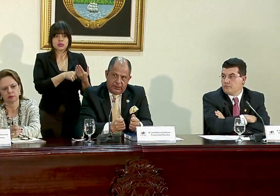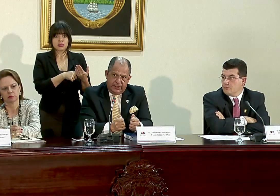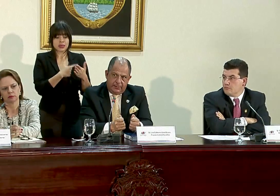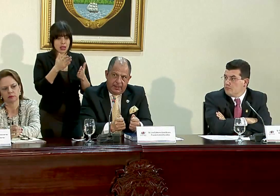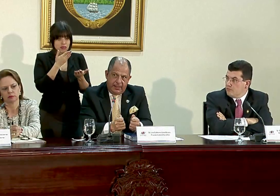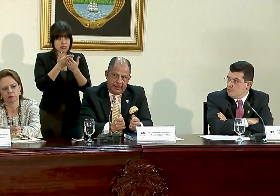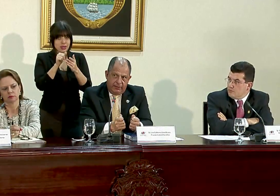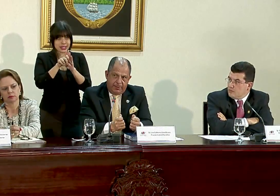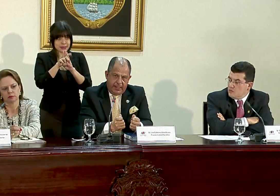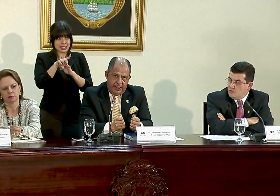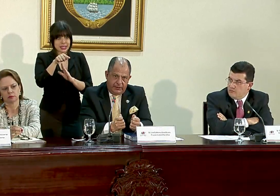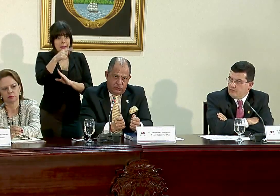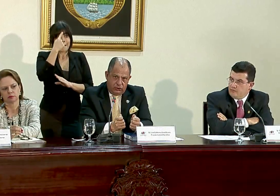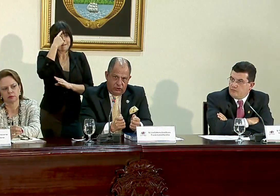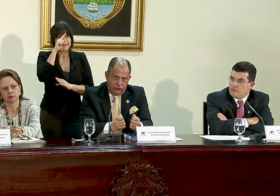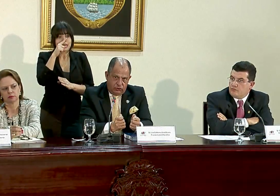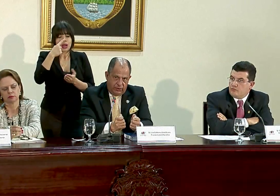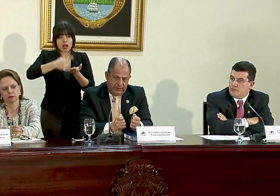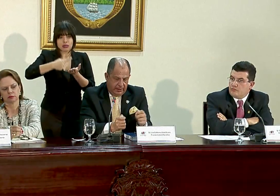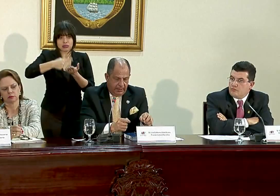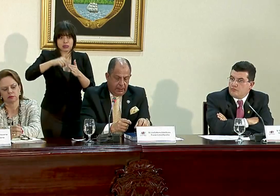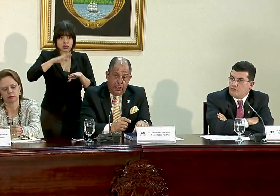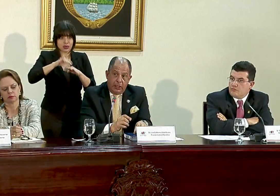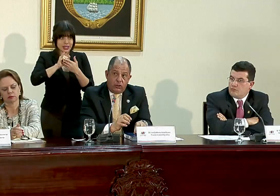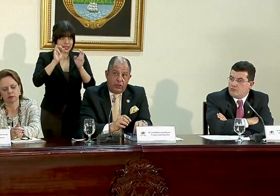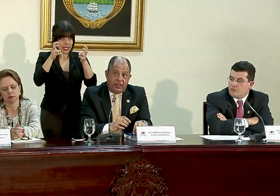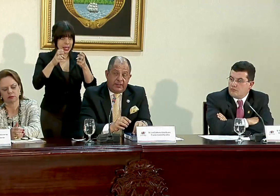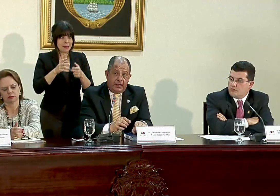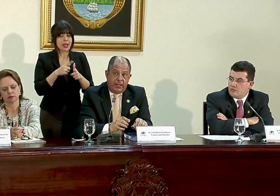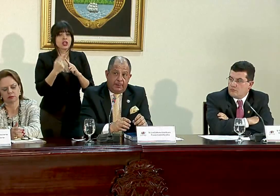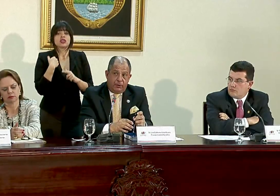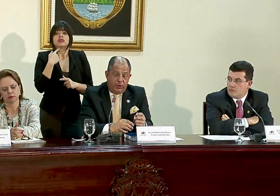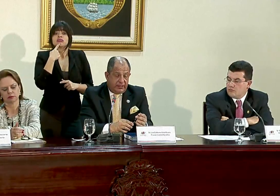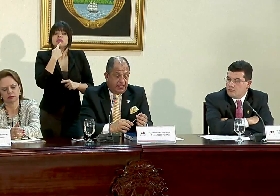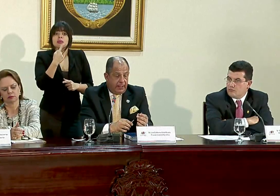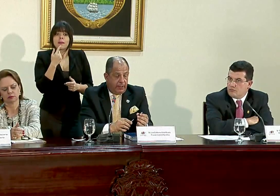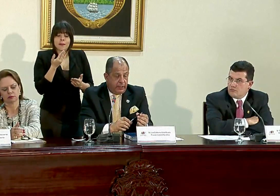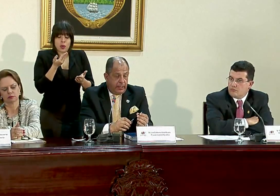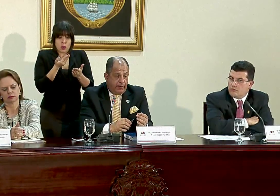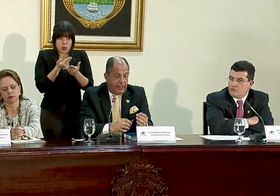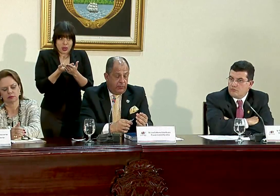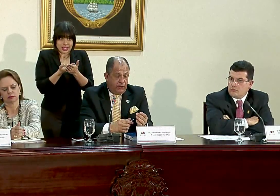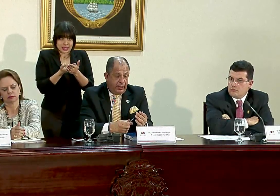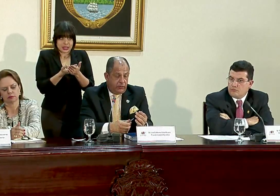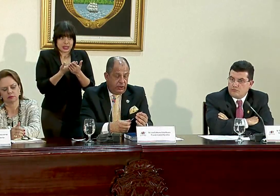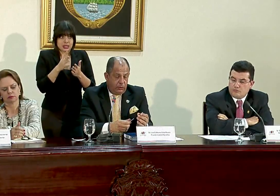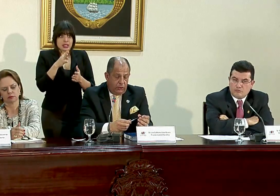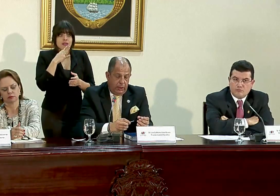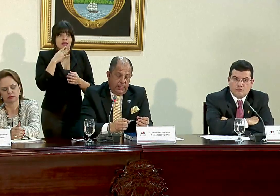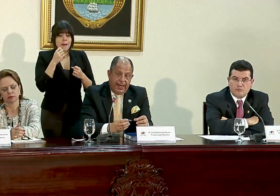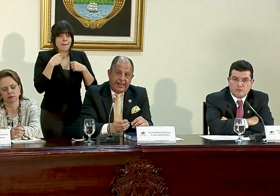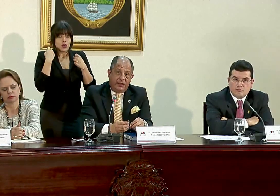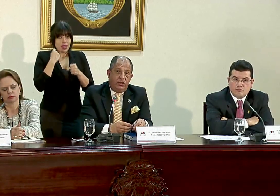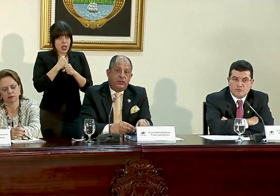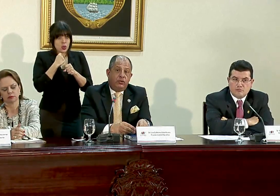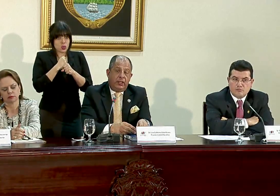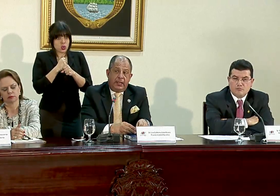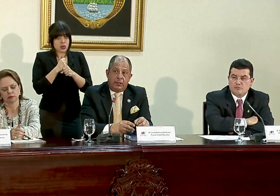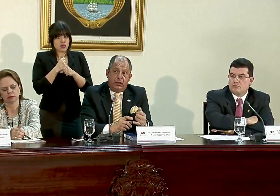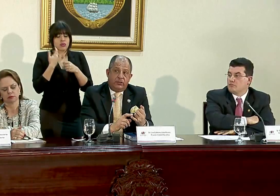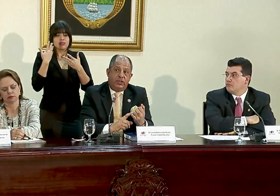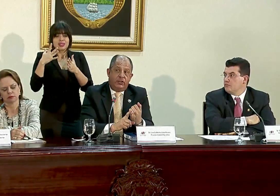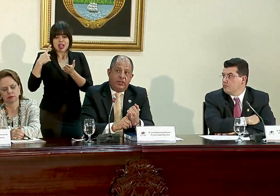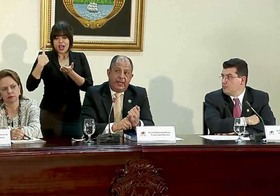presentados ante la asamblea legislativa para la discusión sobre el tema yo quiero decir que la propuesta que ha avalado el poder ejecutivo ha sido